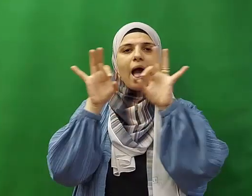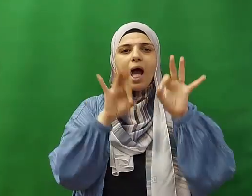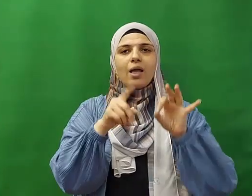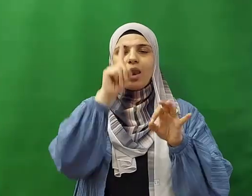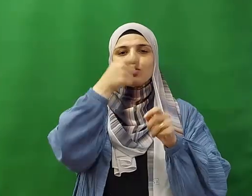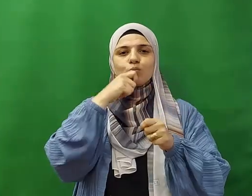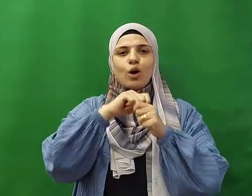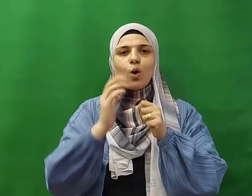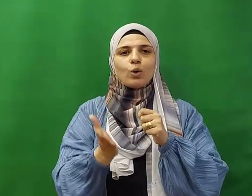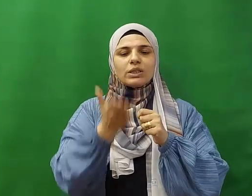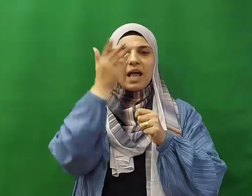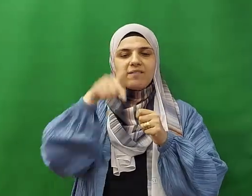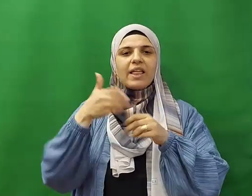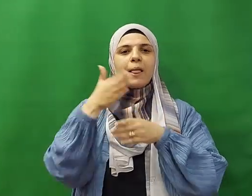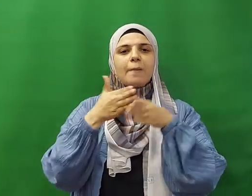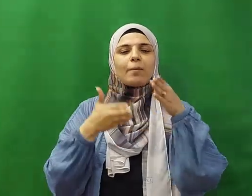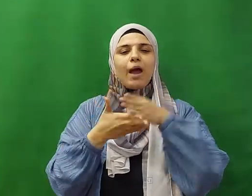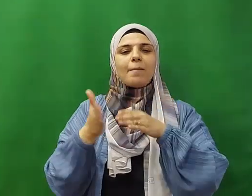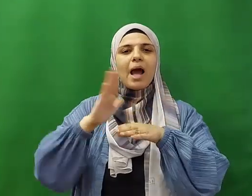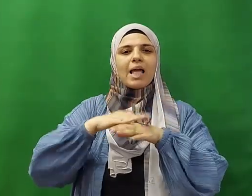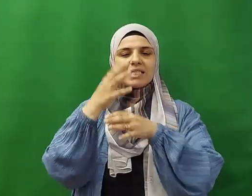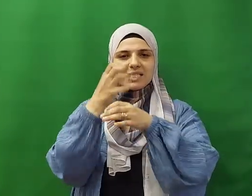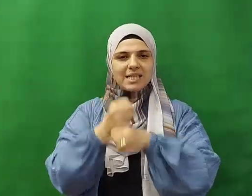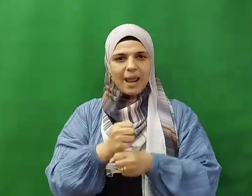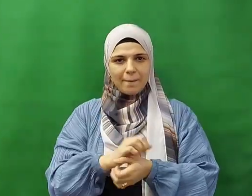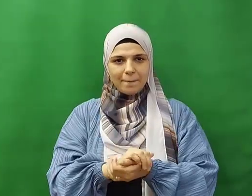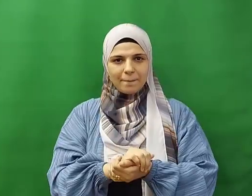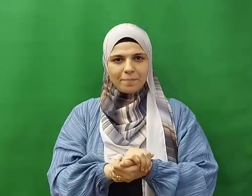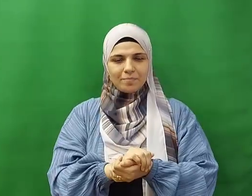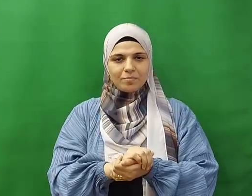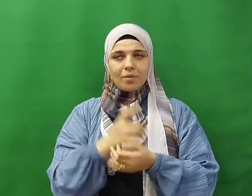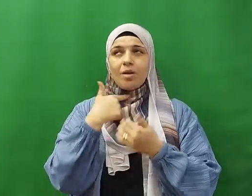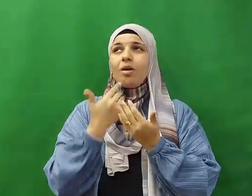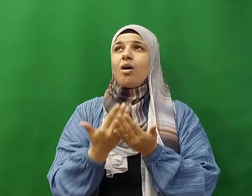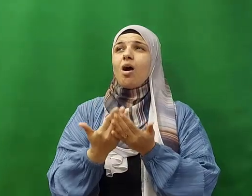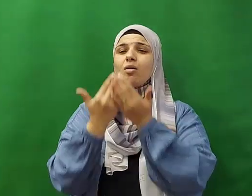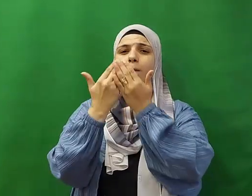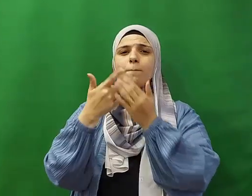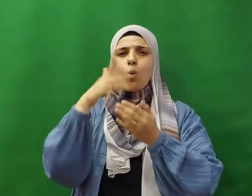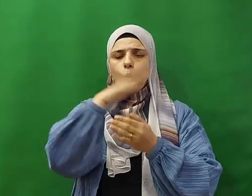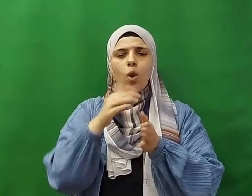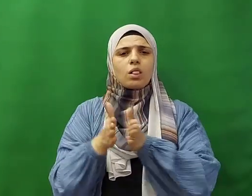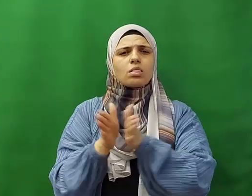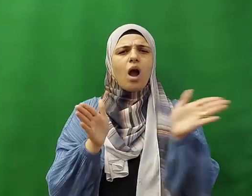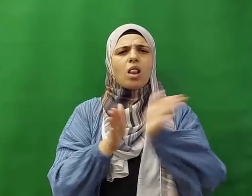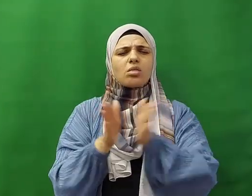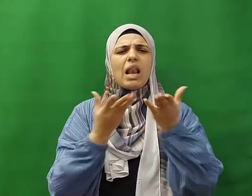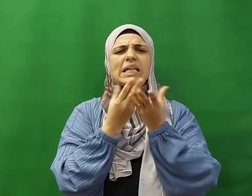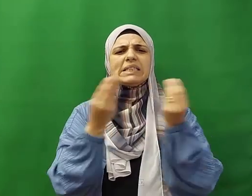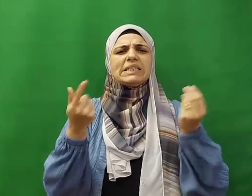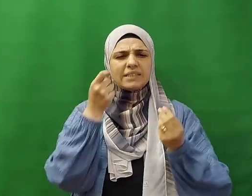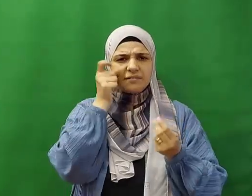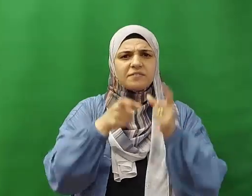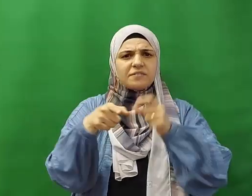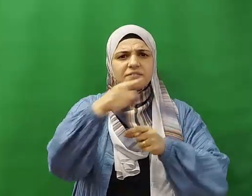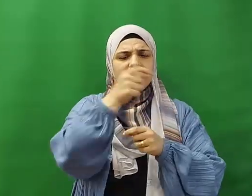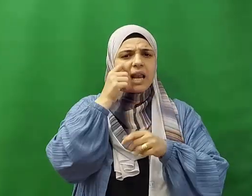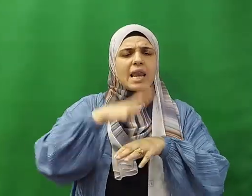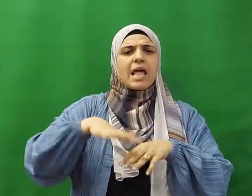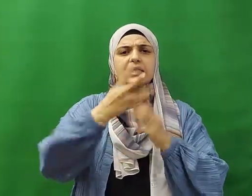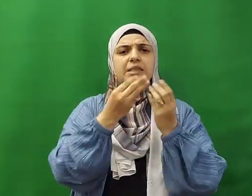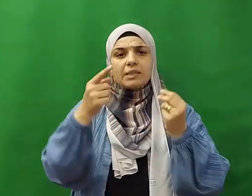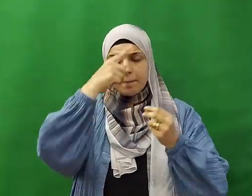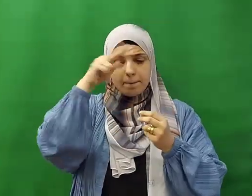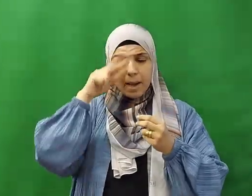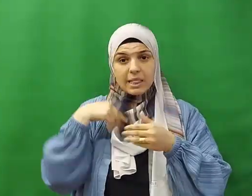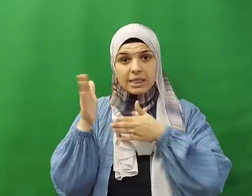قول الله عز وجل في إبراهيم عليه السلام: رب إنهن أضللن كثيرا من